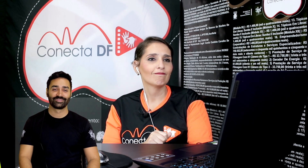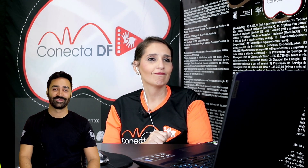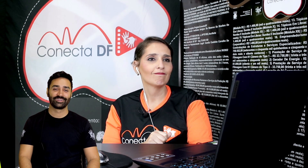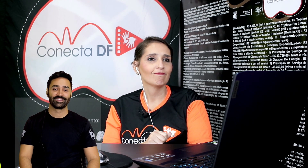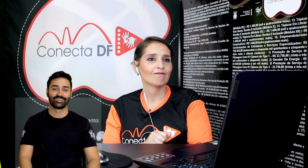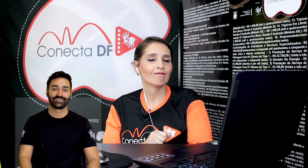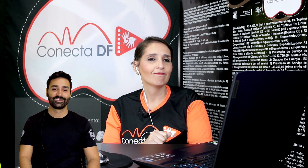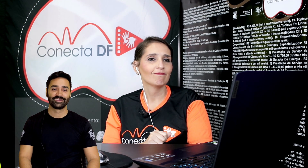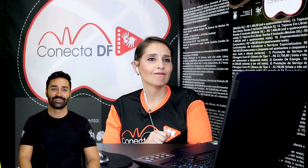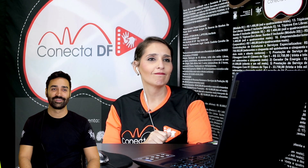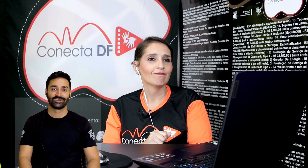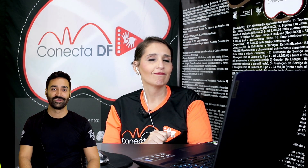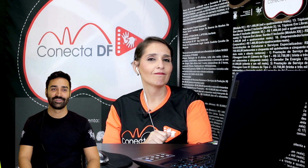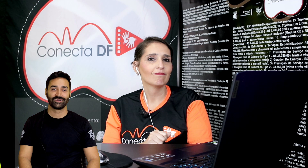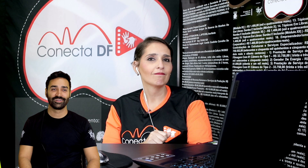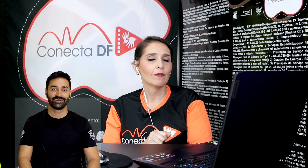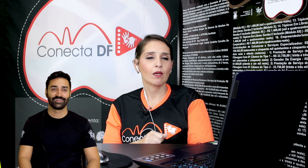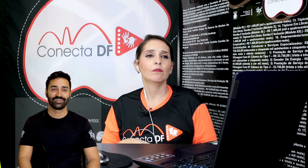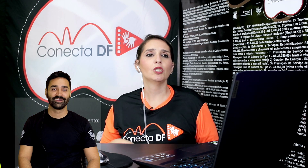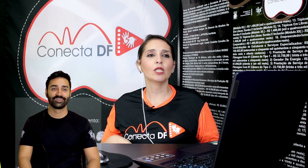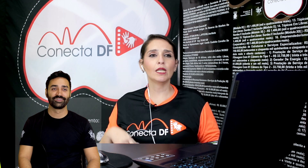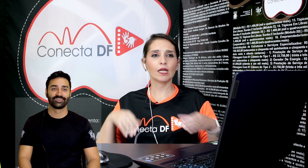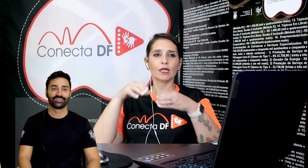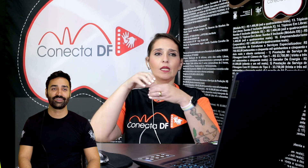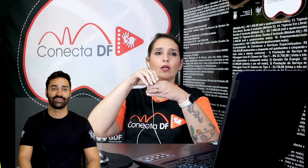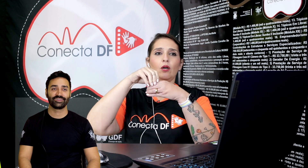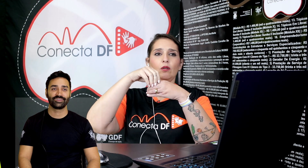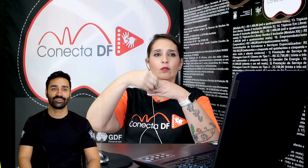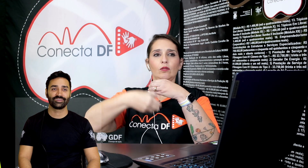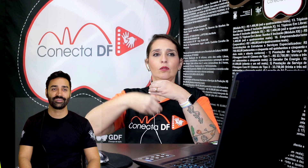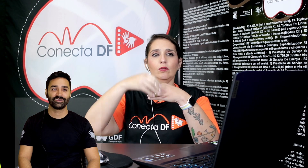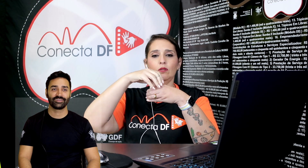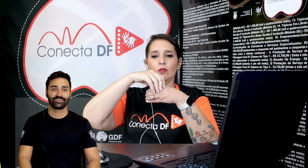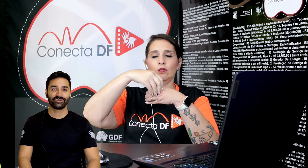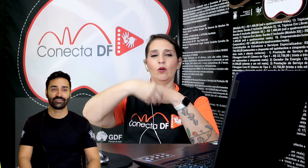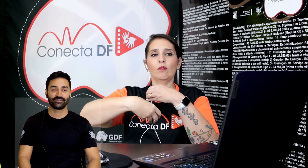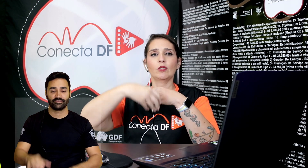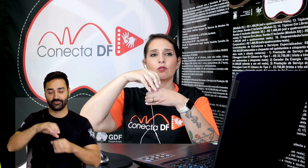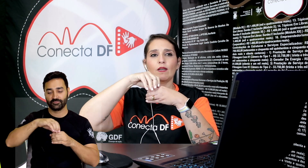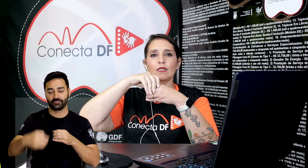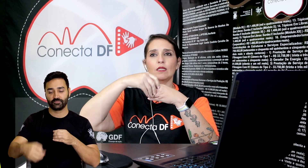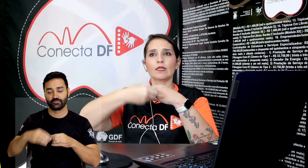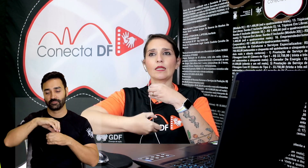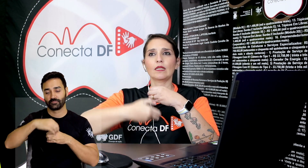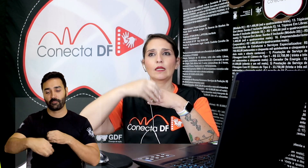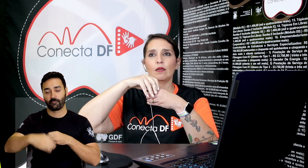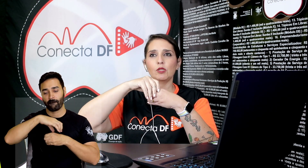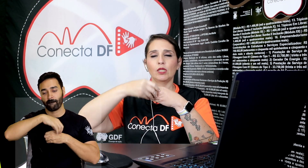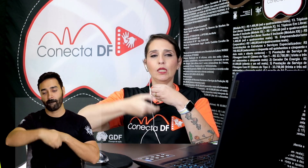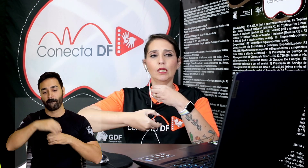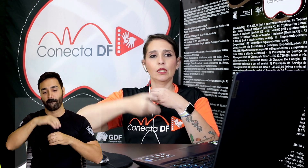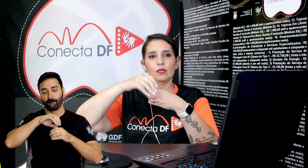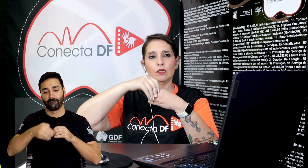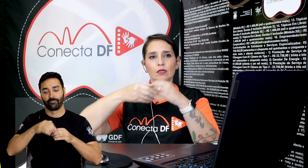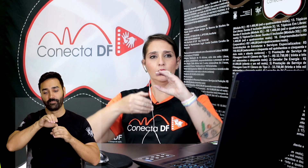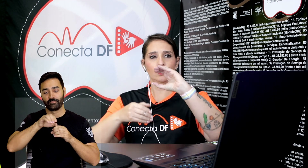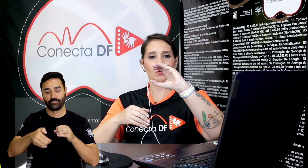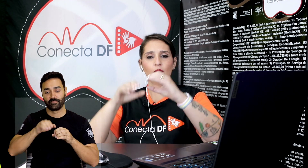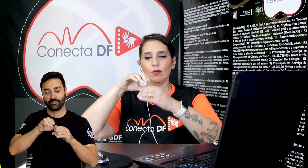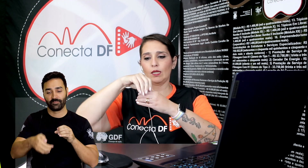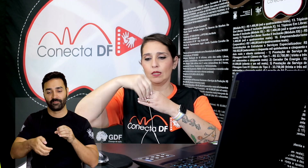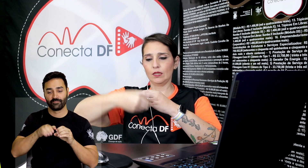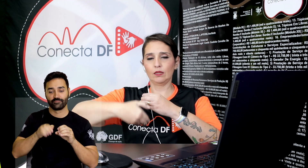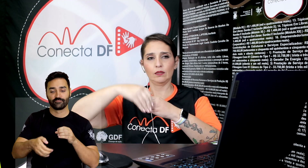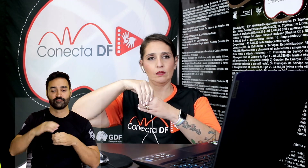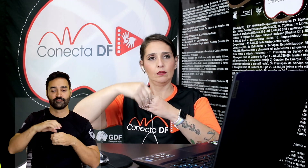Ah, não. E mexerica? Mexerica aqui, ó. Como se eu estivesse descascando a mexerica,